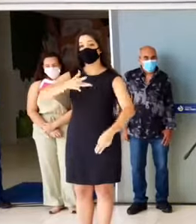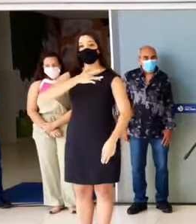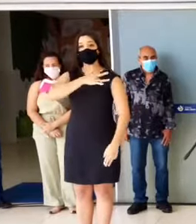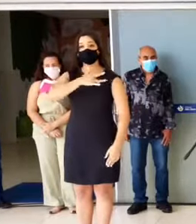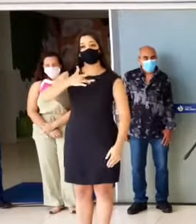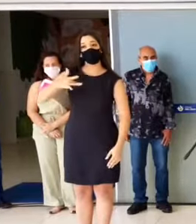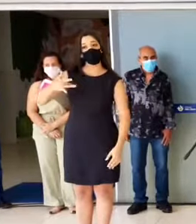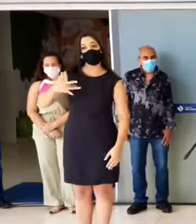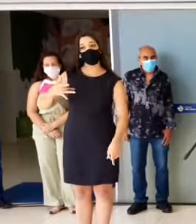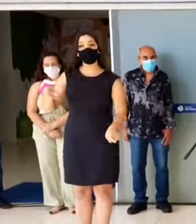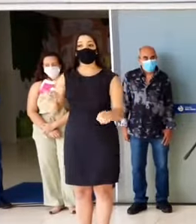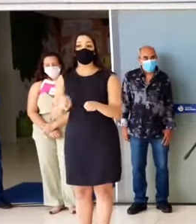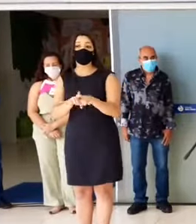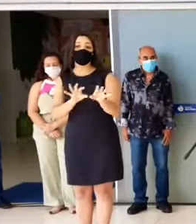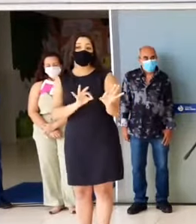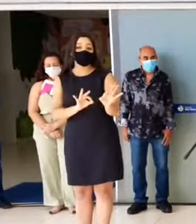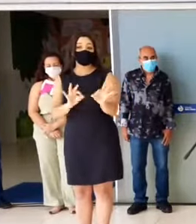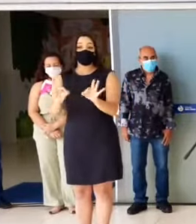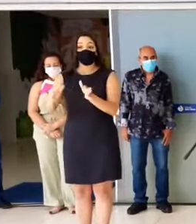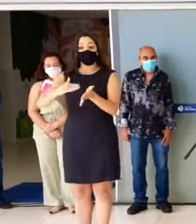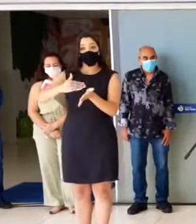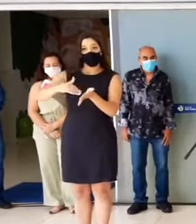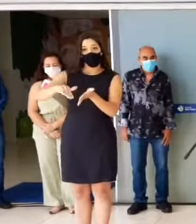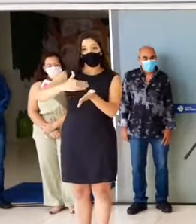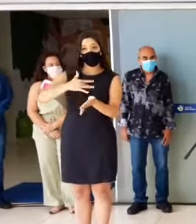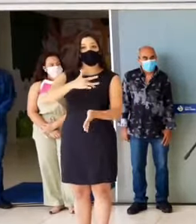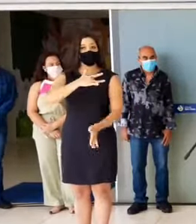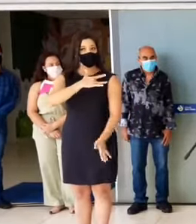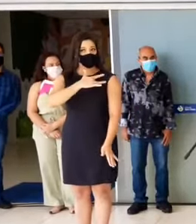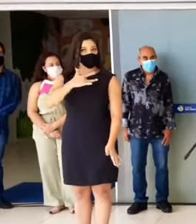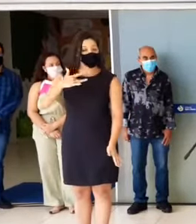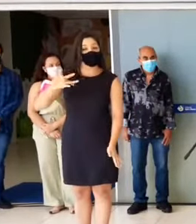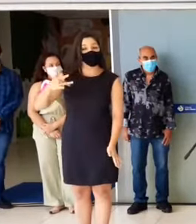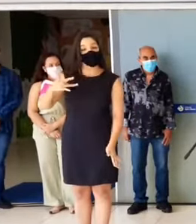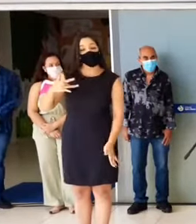ao planejamento da Secretaria de Saúde, e daí a